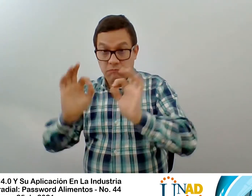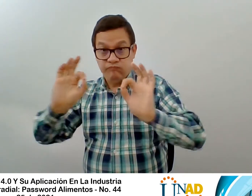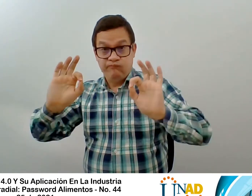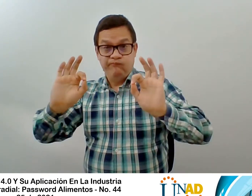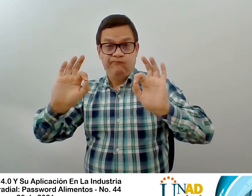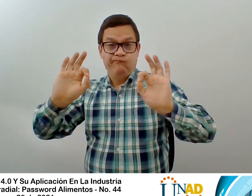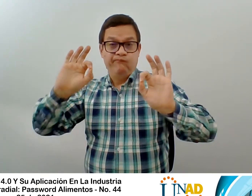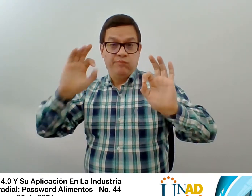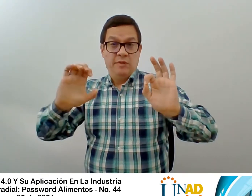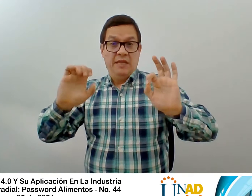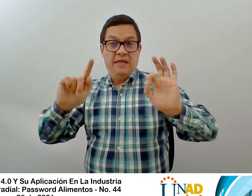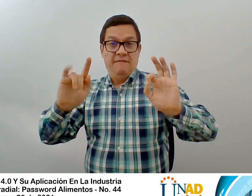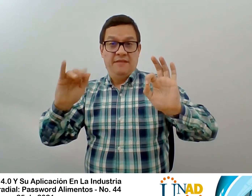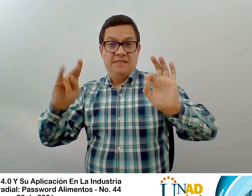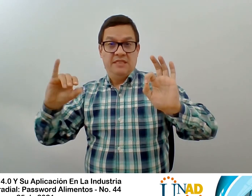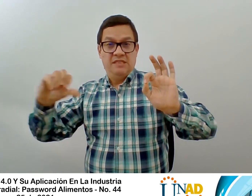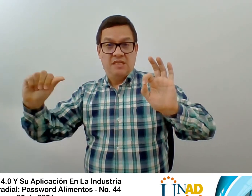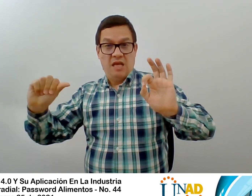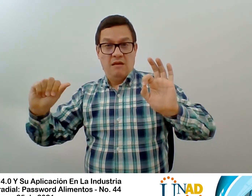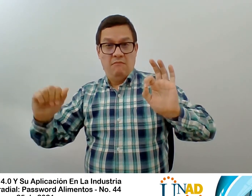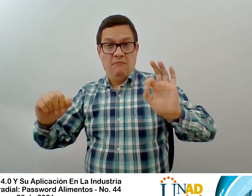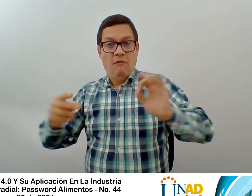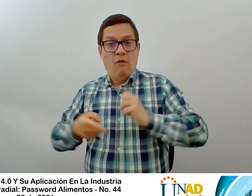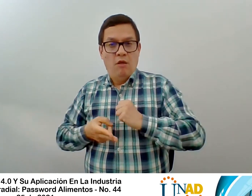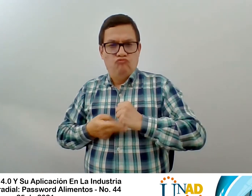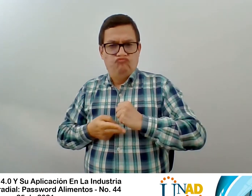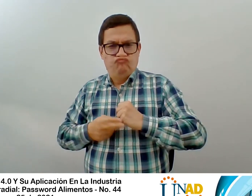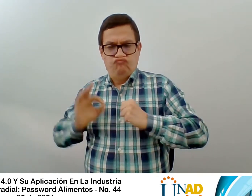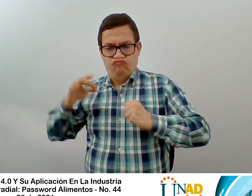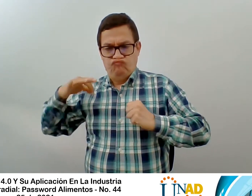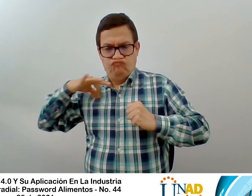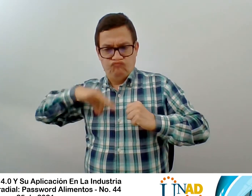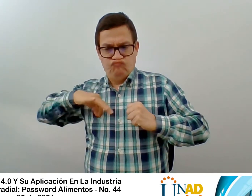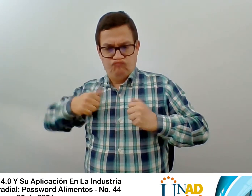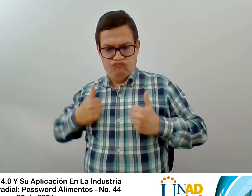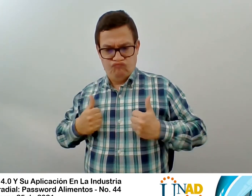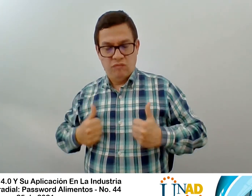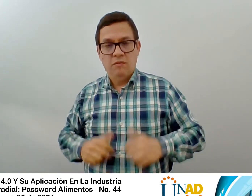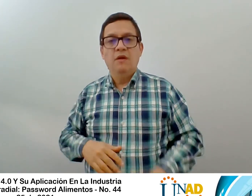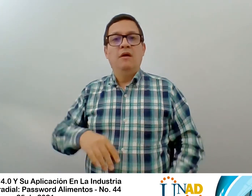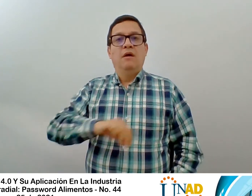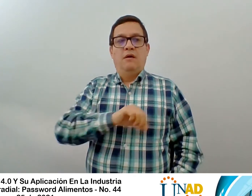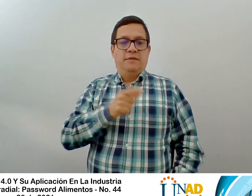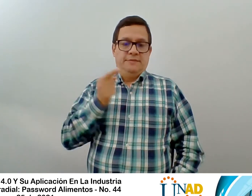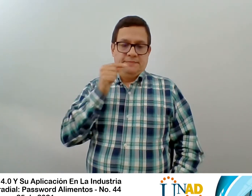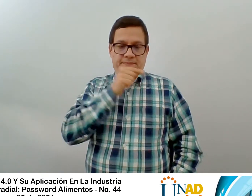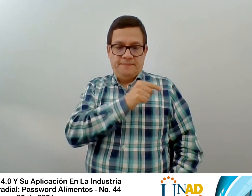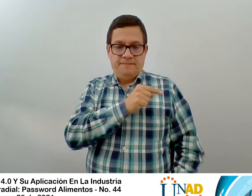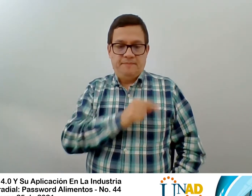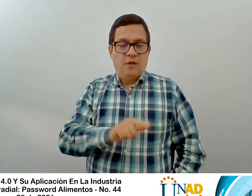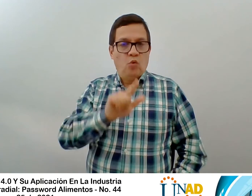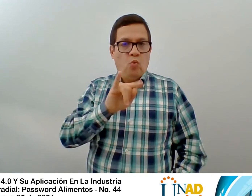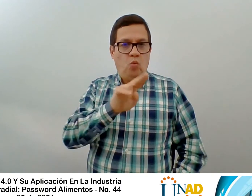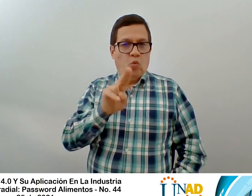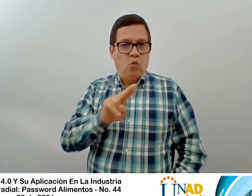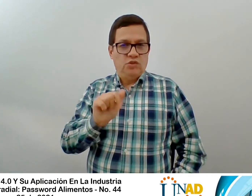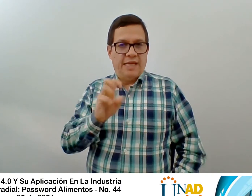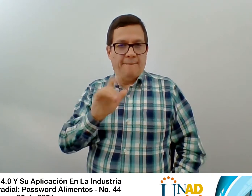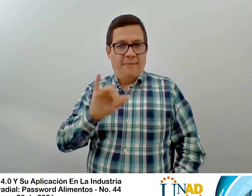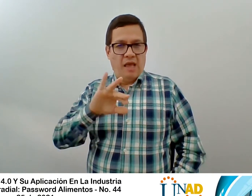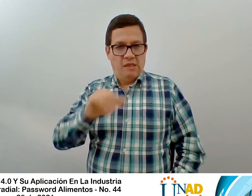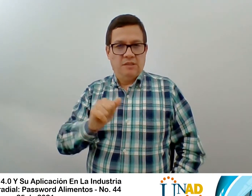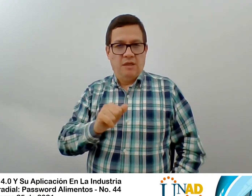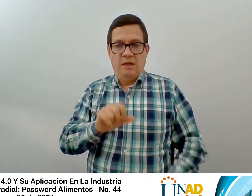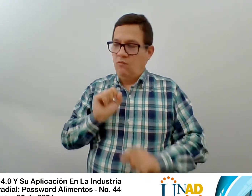la planta de transformación. Significativas todas las aplicaciones que nos estás contando, ya